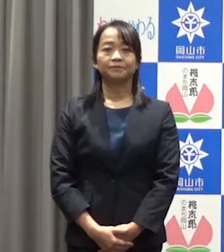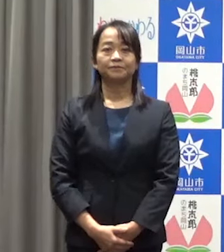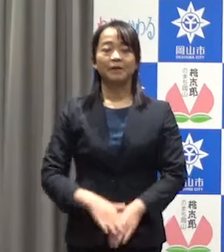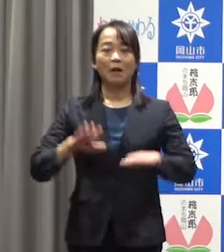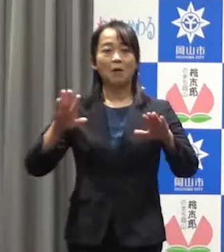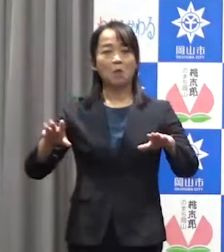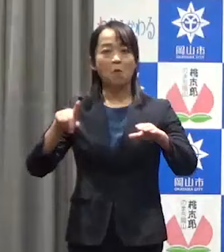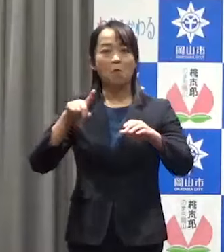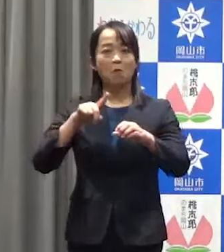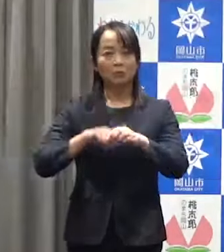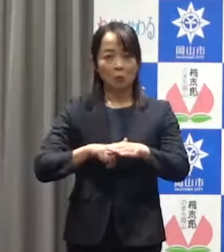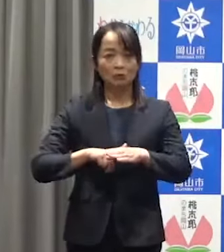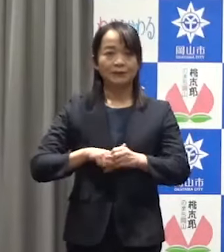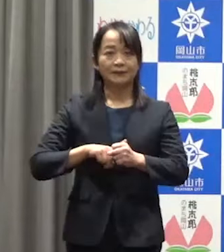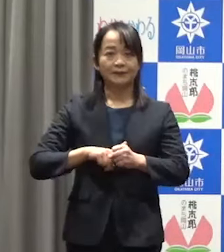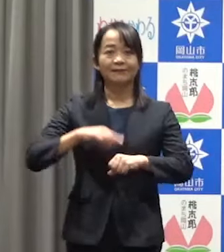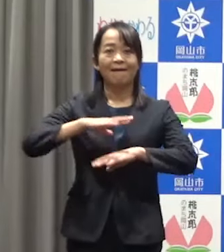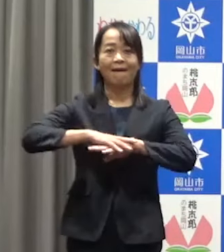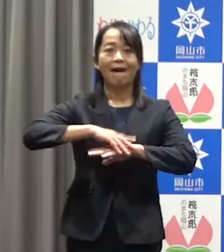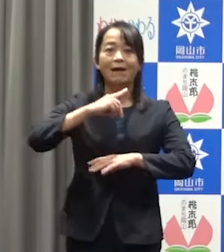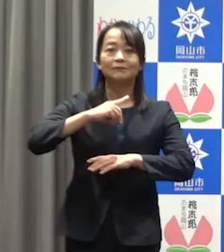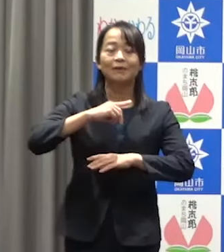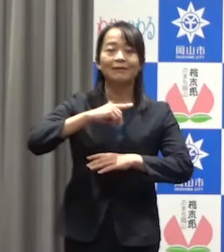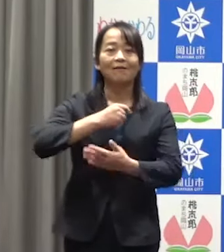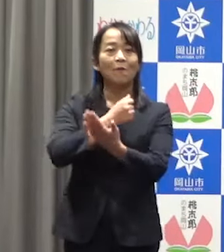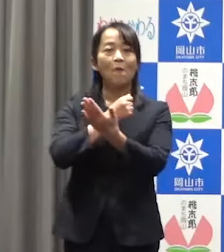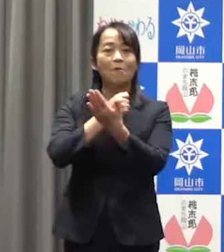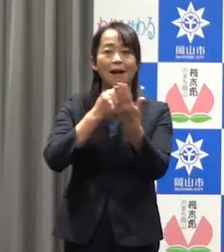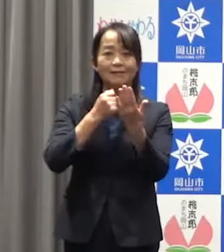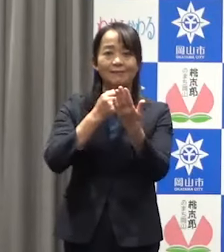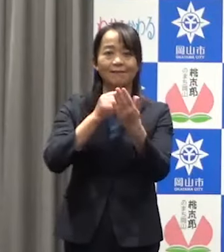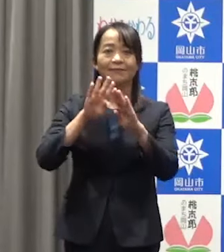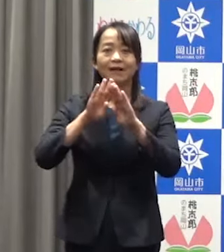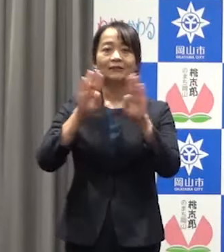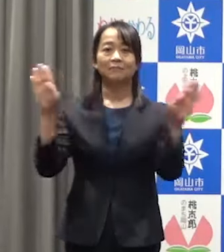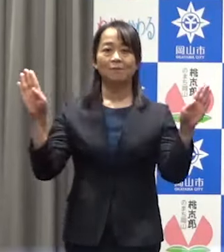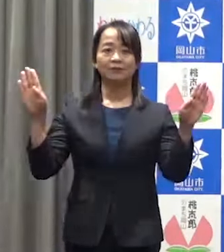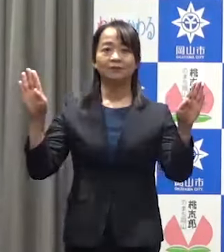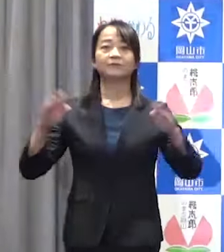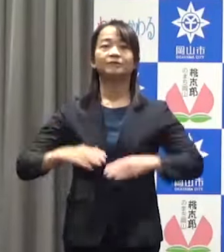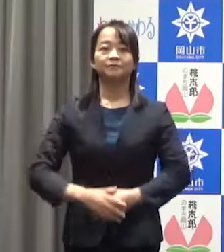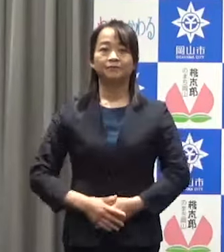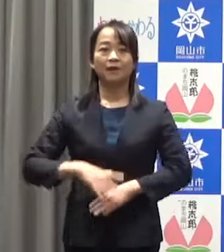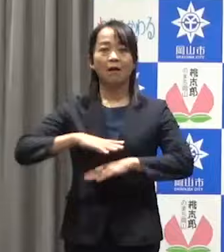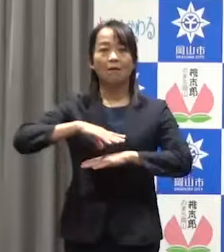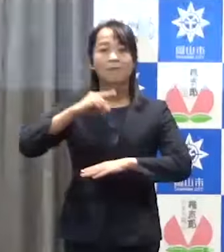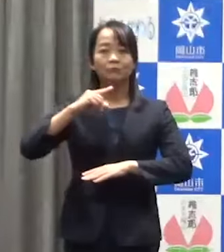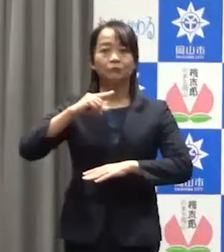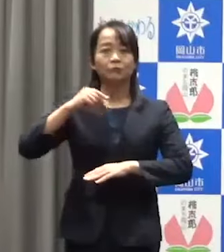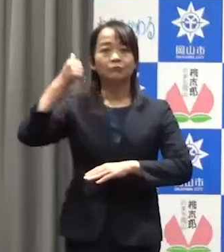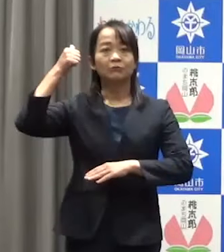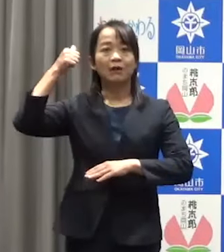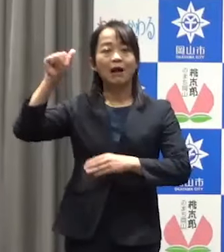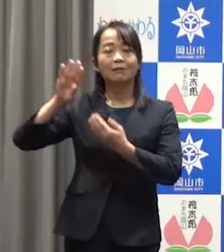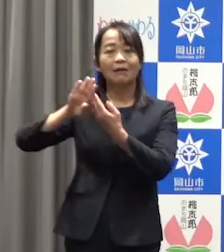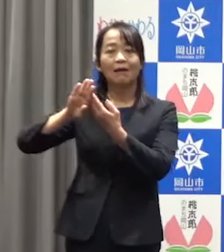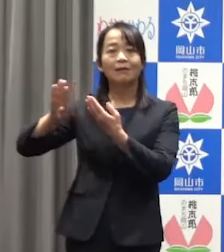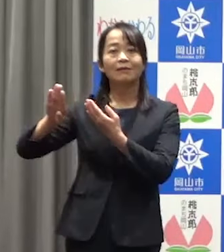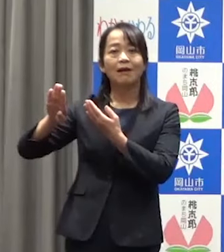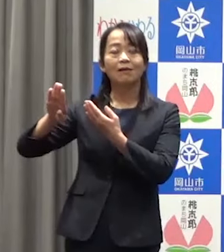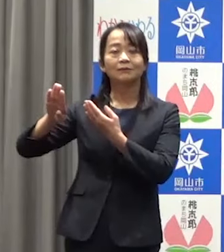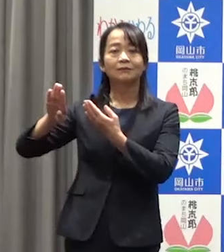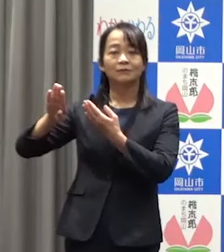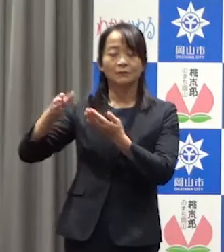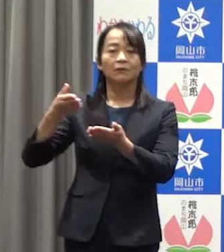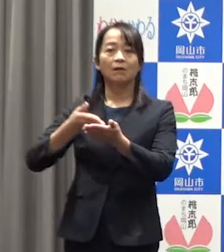今年初めての記者会見を始めさせていただきます。まず案件外から入らせていただきたい